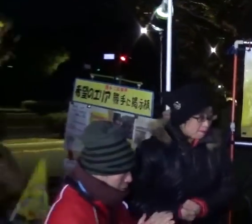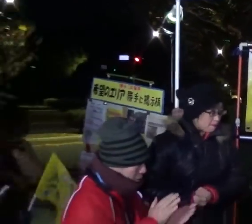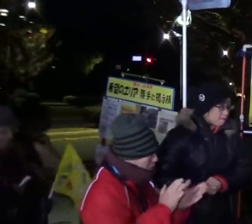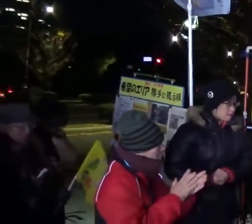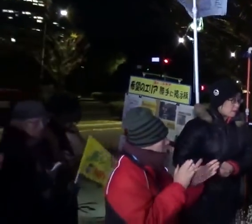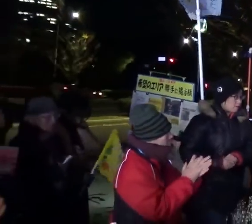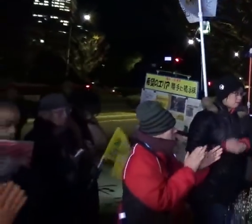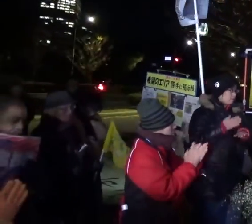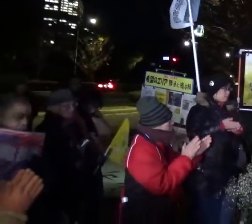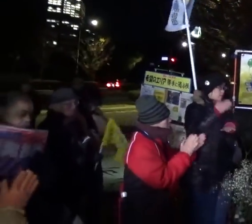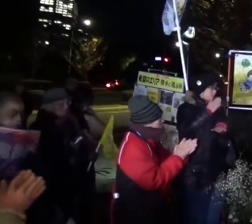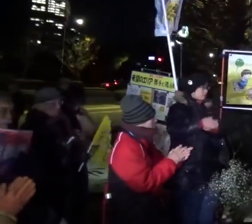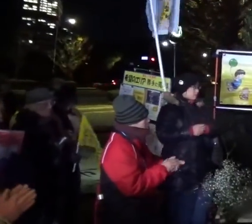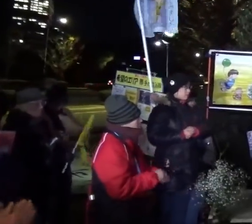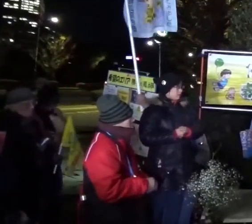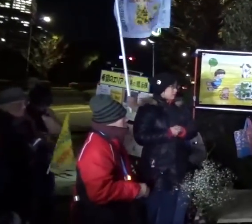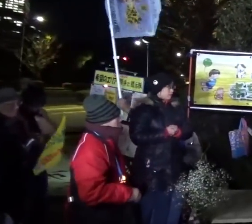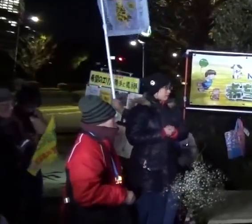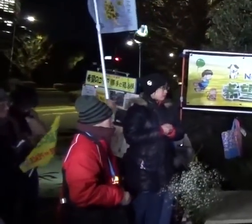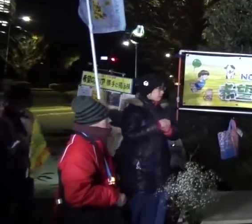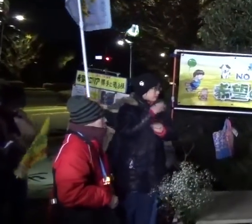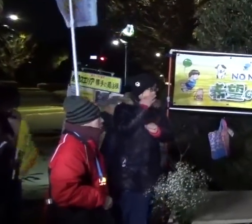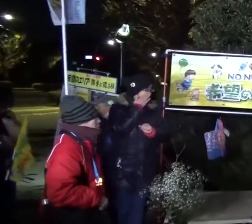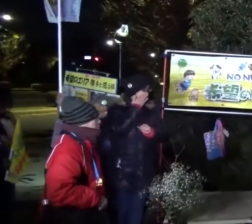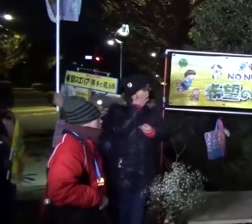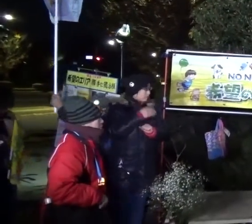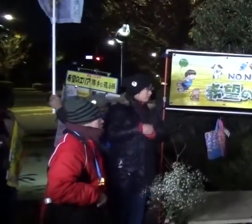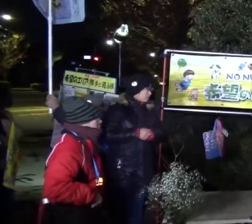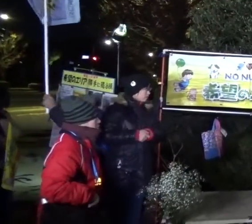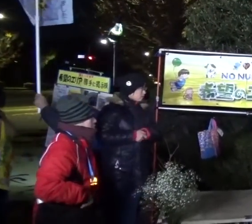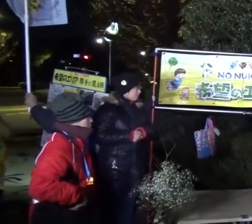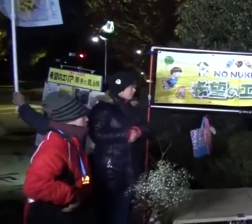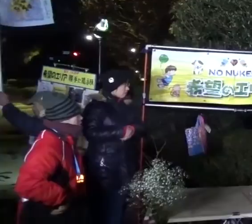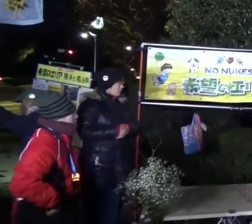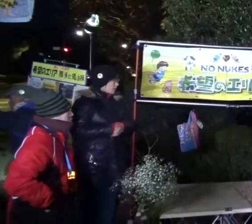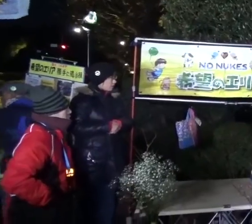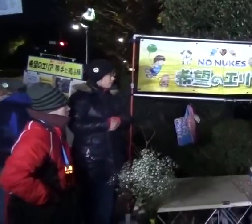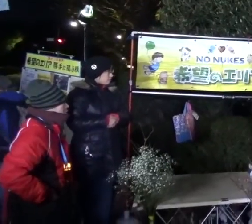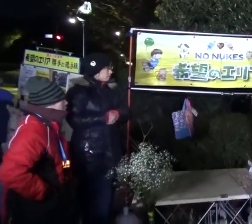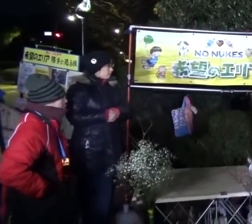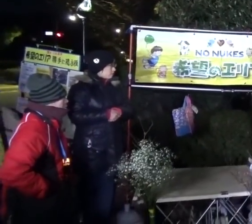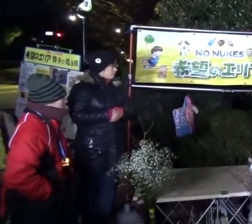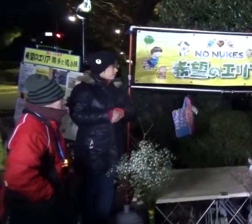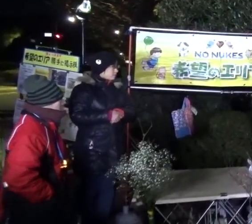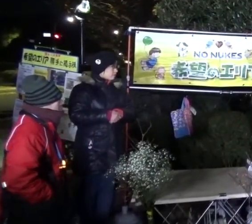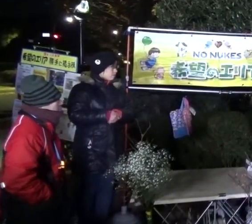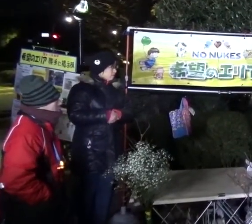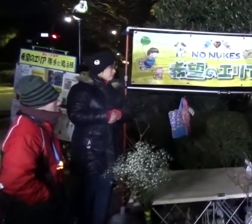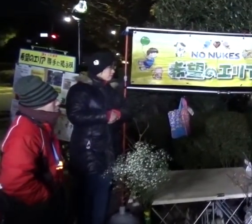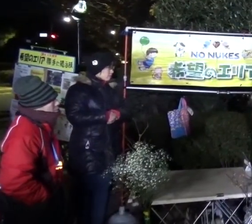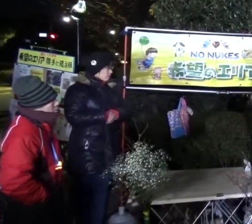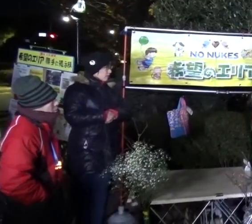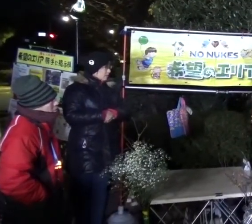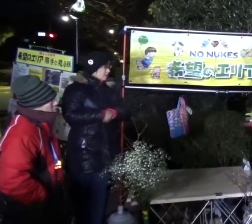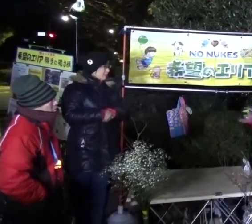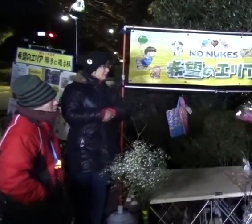ありがとうございます。じゃあ今日足利のやすこちんがちょっとだけ